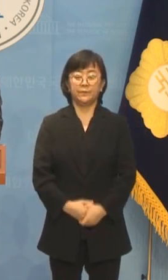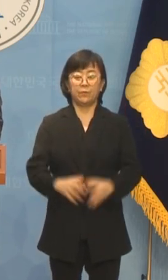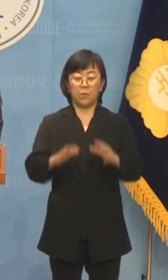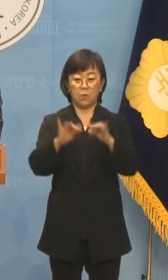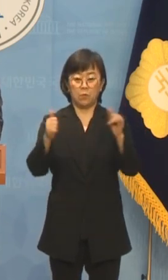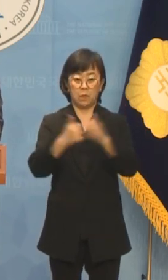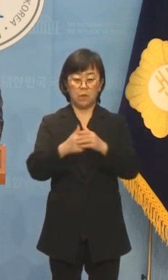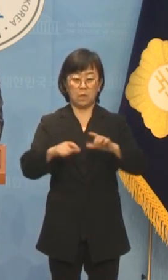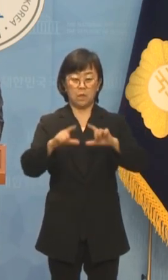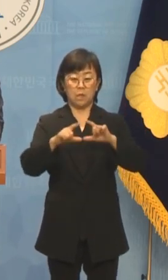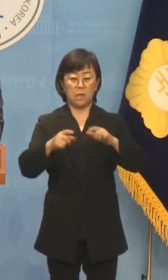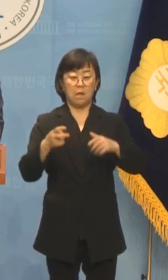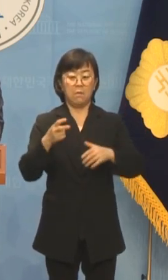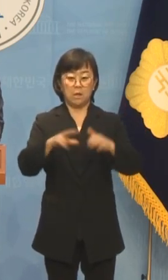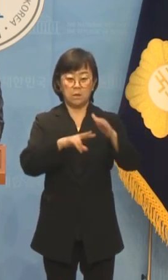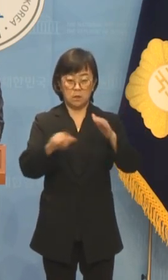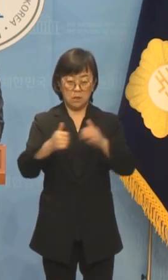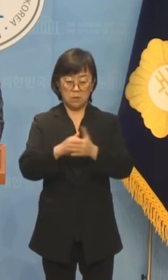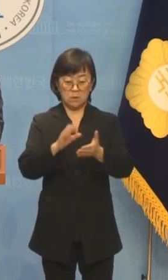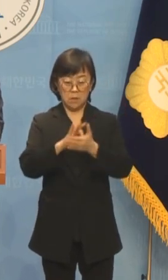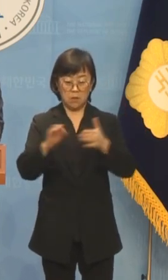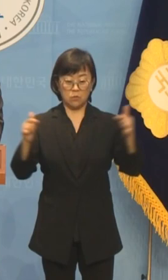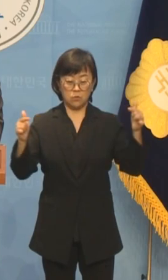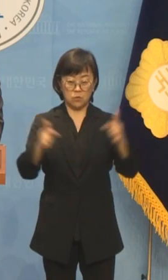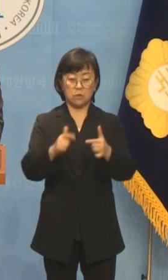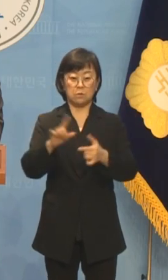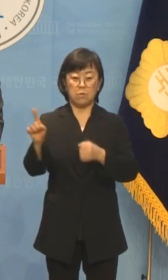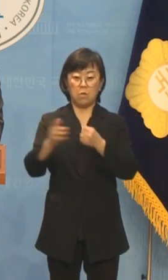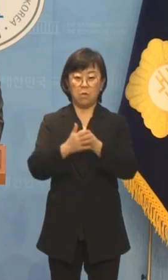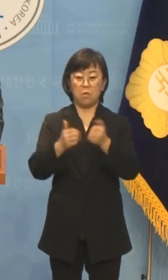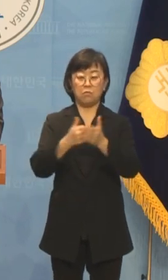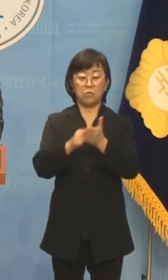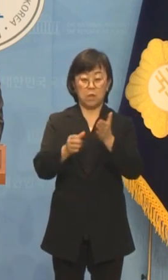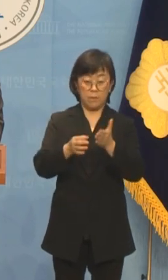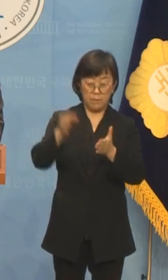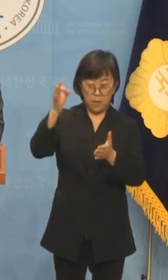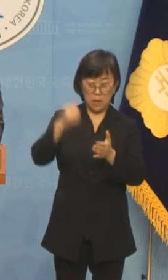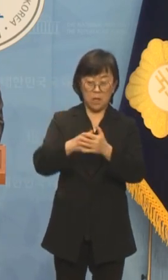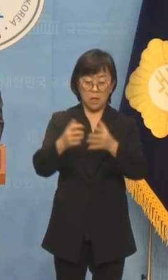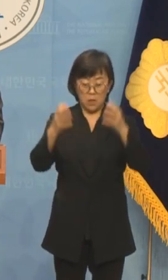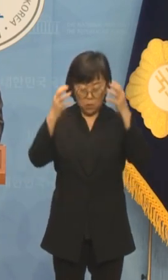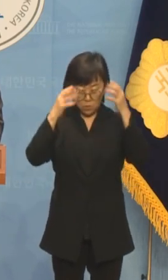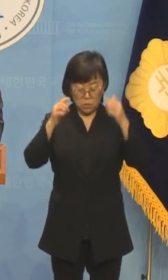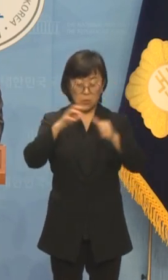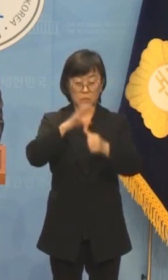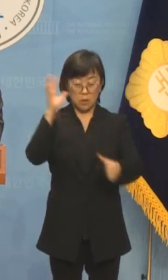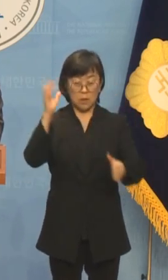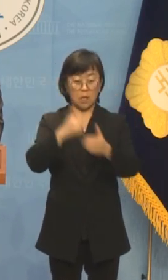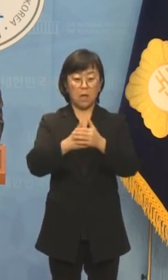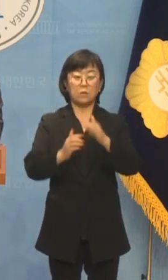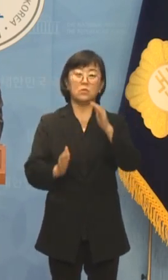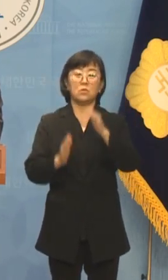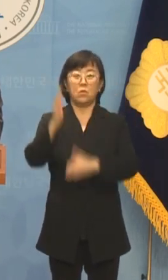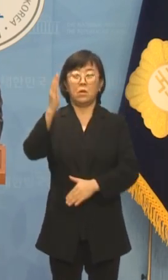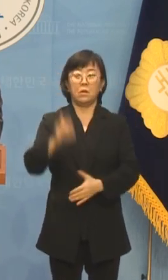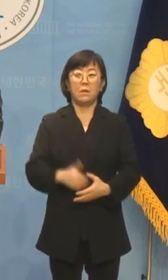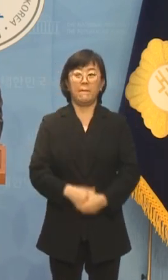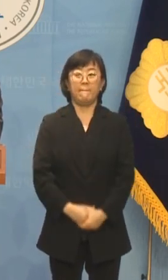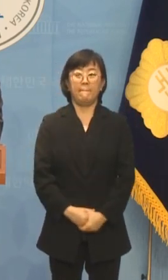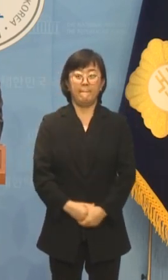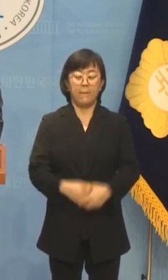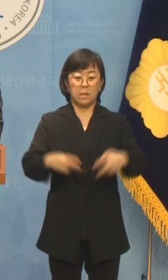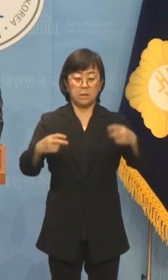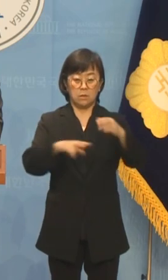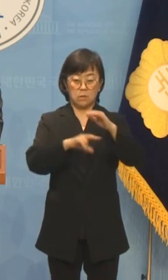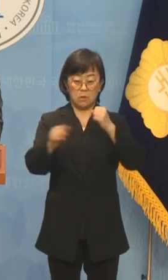국민의 대중교통 이용료 부담을 줄여주는 것은 단지 고물가 고통 완화 차원을 넘어섭니다.